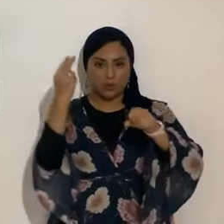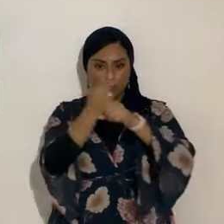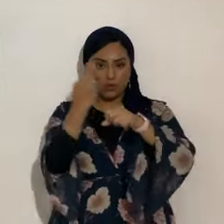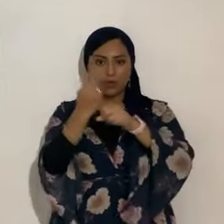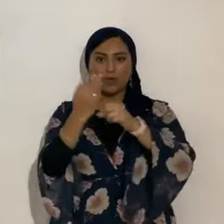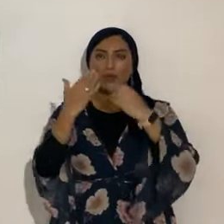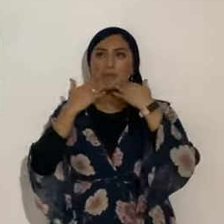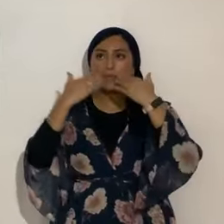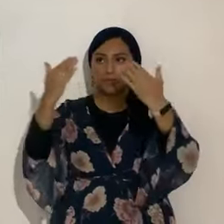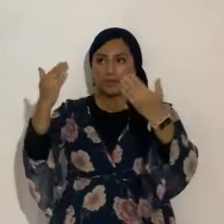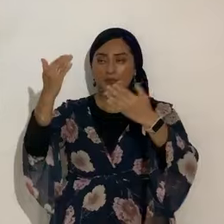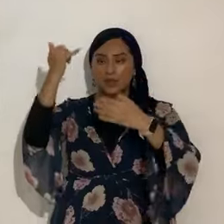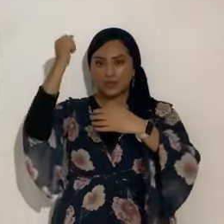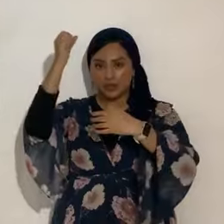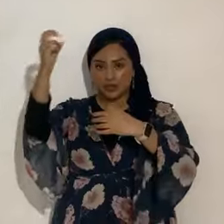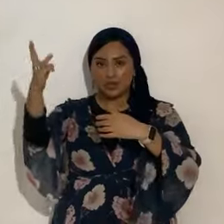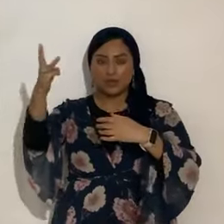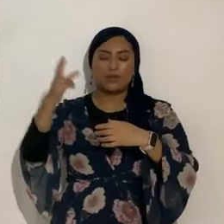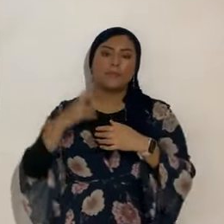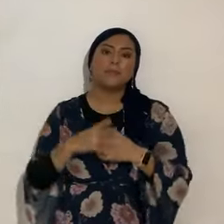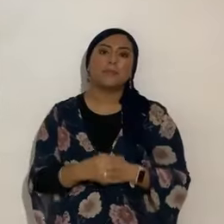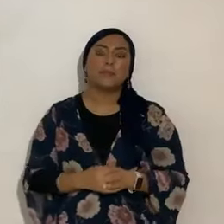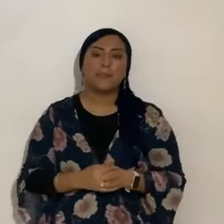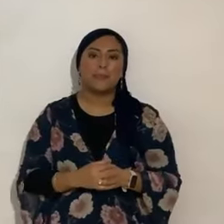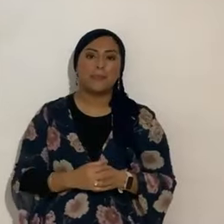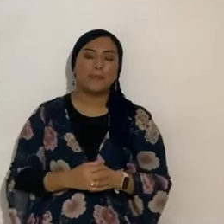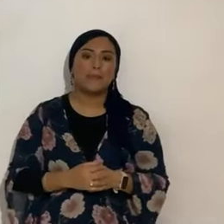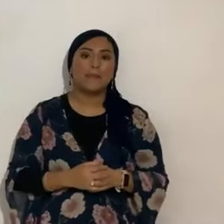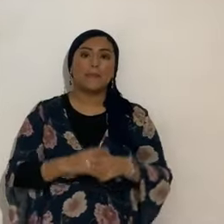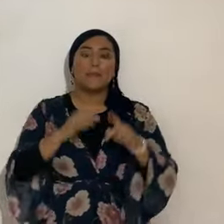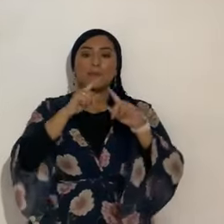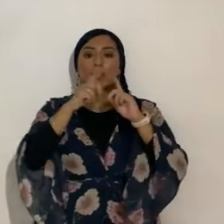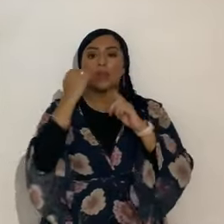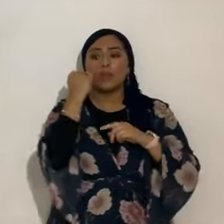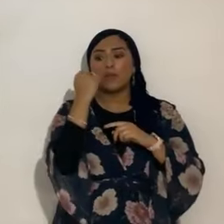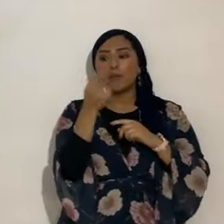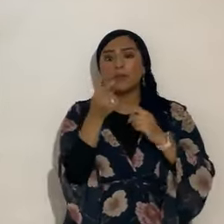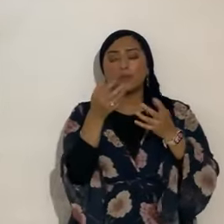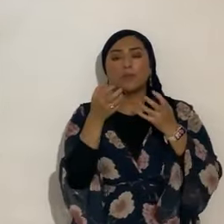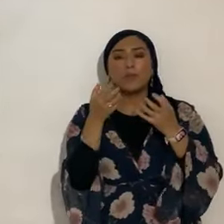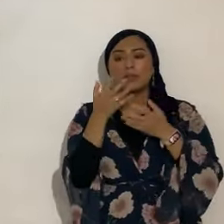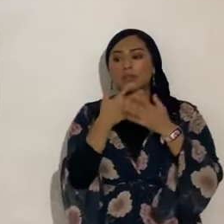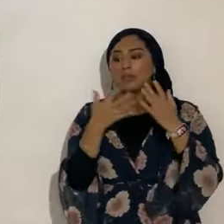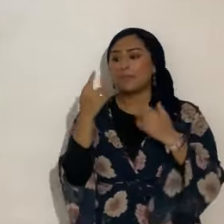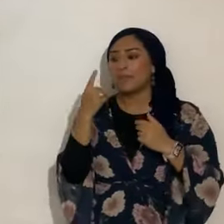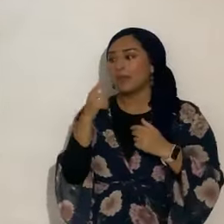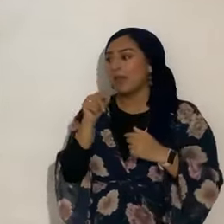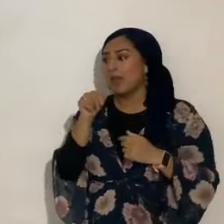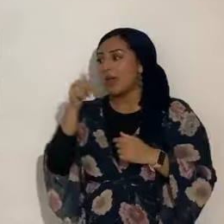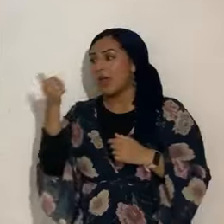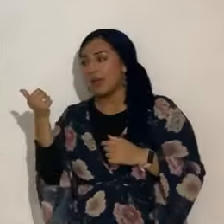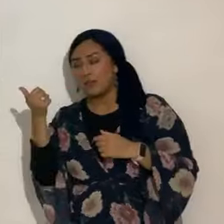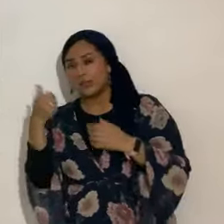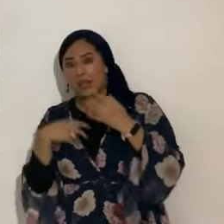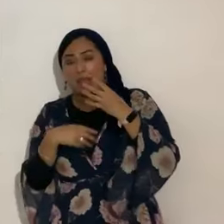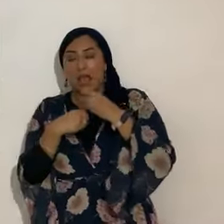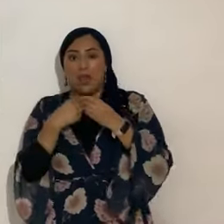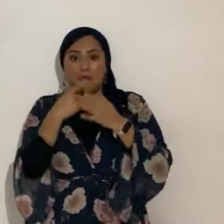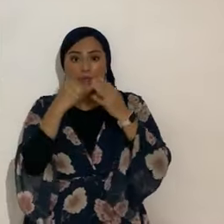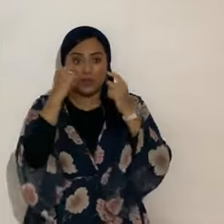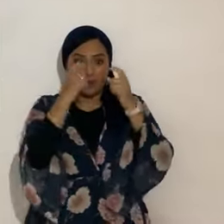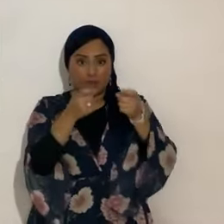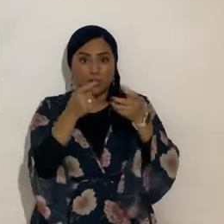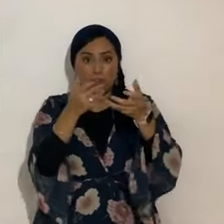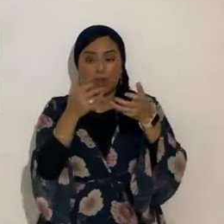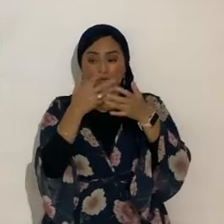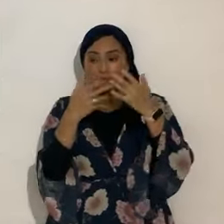cabo de Yahshua Mashiach, para gloria de Yahshua Mashiach. Pero si tú quieres otra cosa, aparte de lo que te dio, quieres